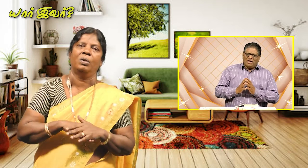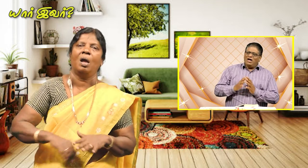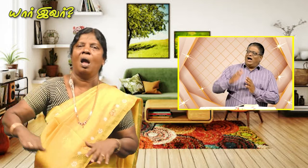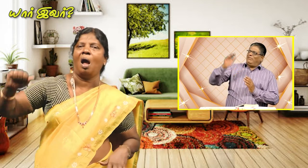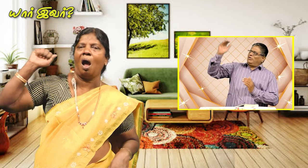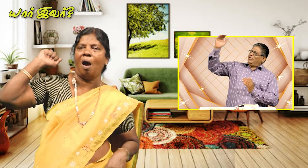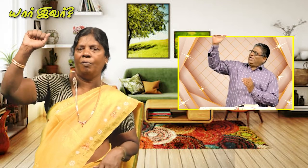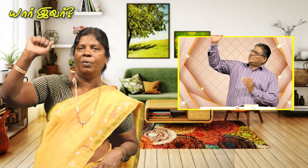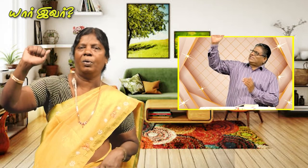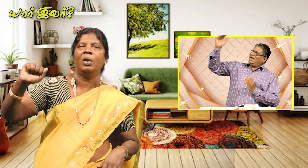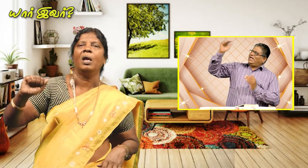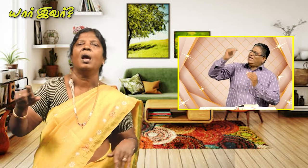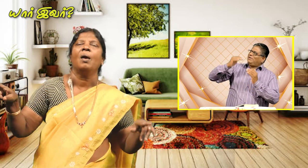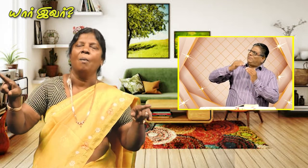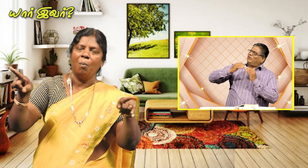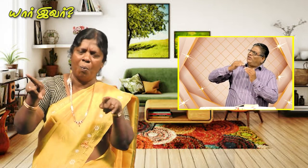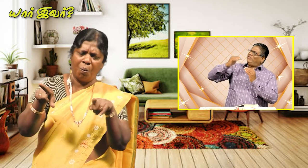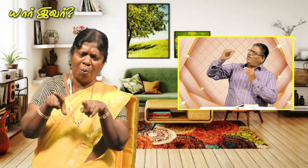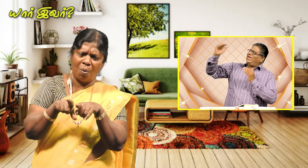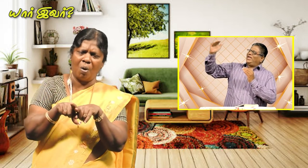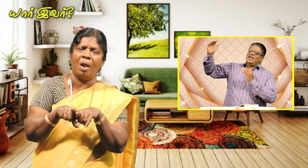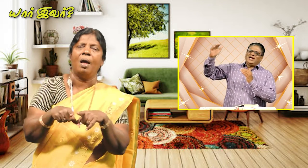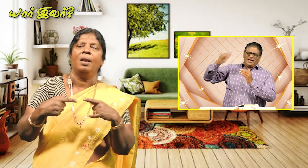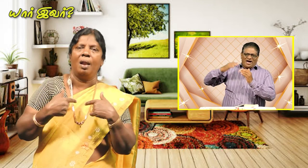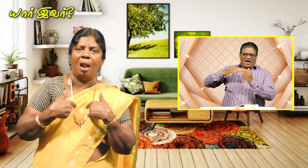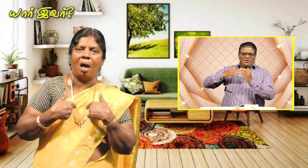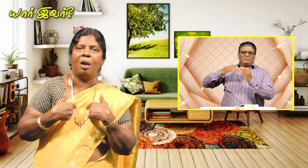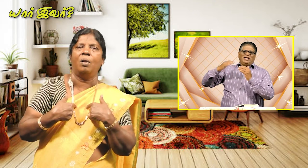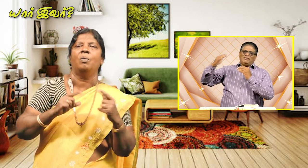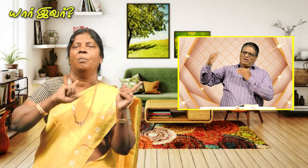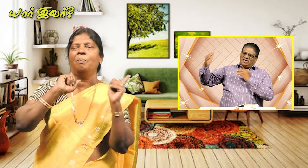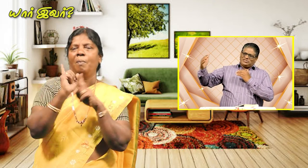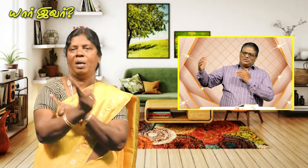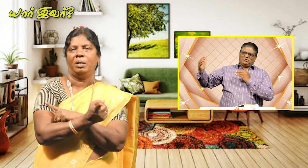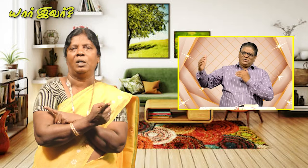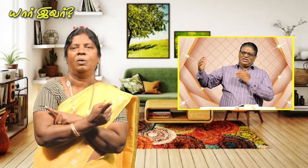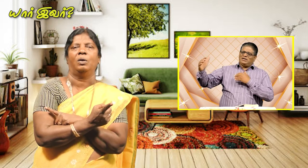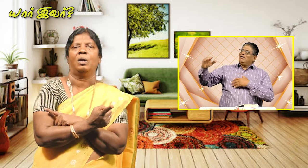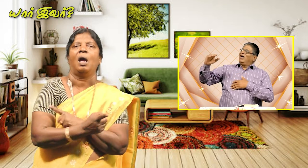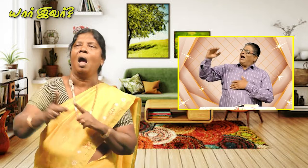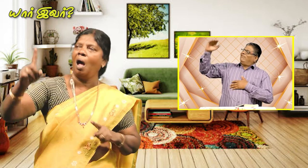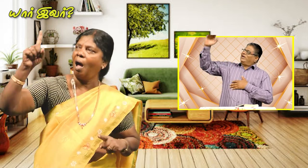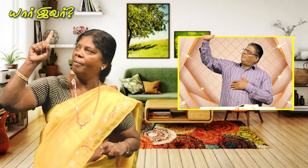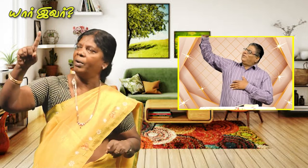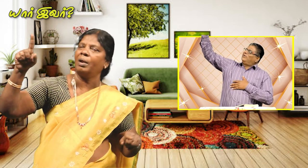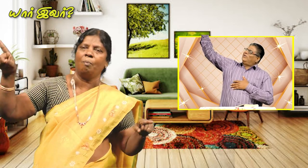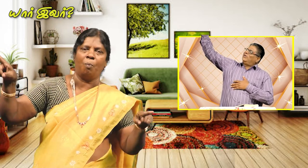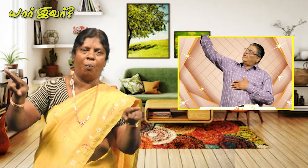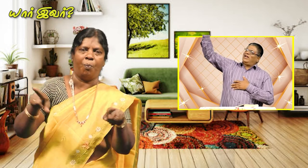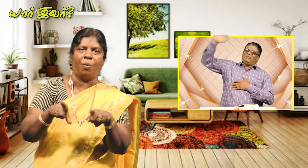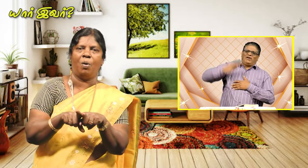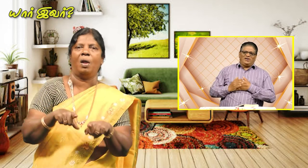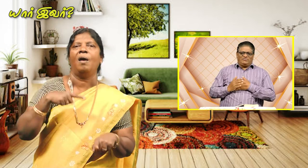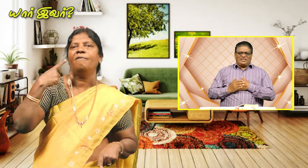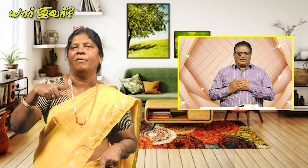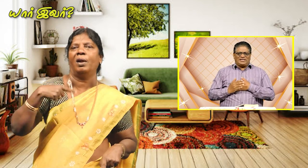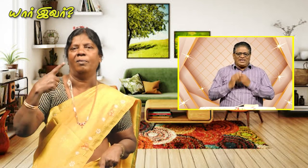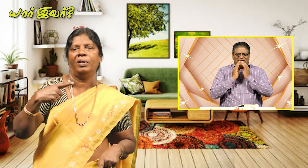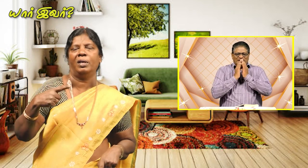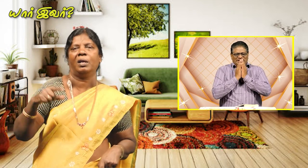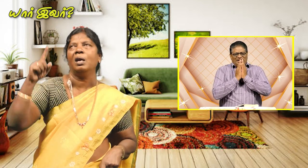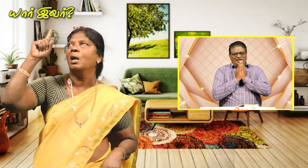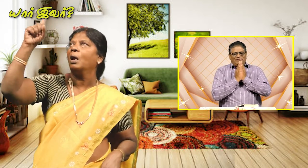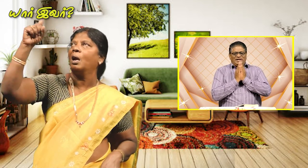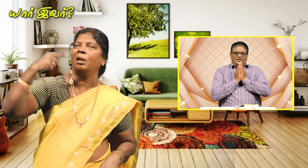முழுவதும் அவருடைய சாயலை போலவே நானும் என்னை மாற்றிக்கொண்டு அவரை போல